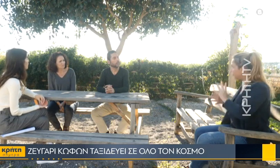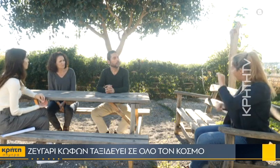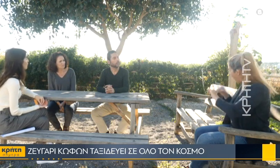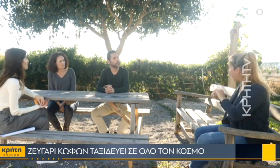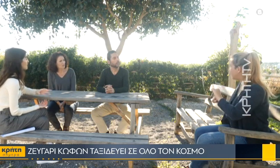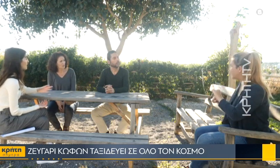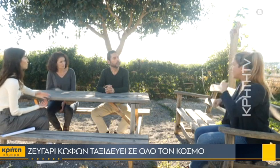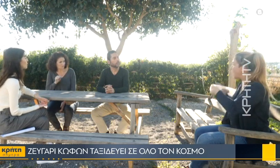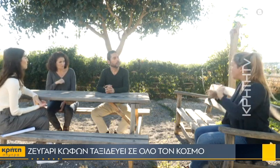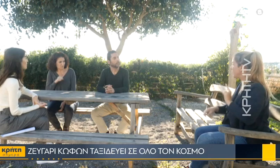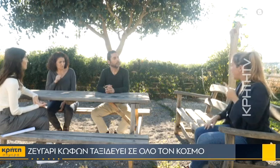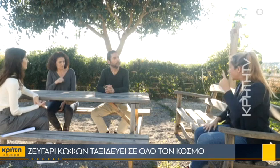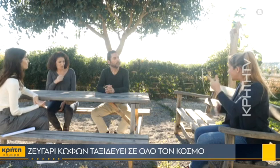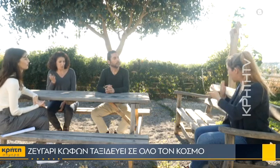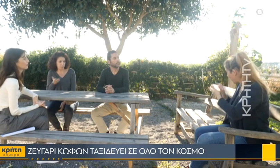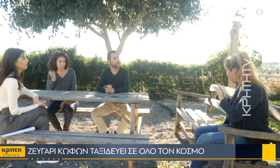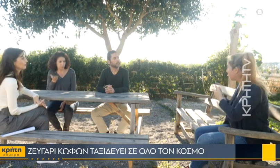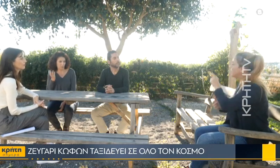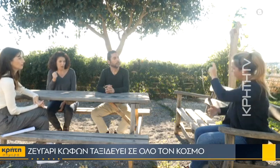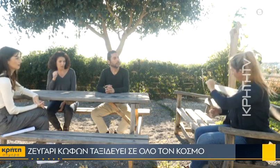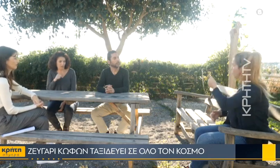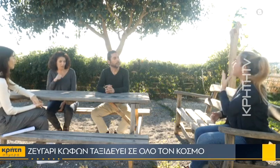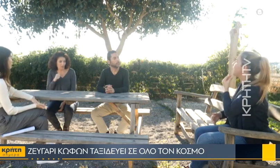τον έχει βοηθήσει. Να ξεκινήσουμε με τον Ευθύμη.